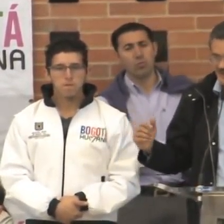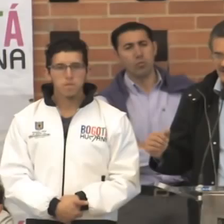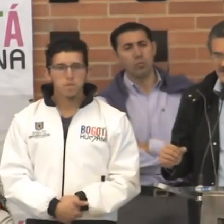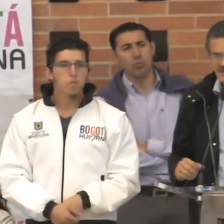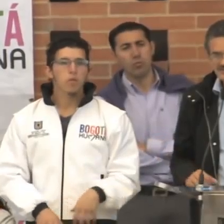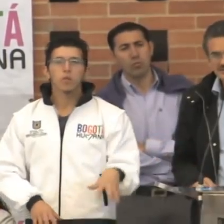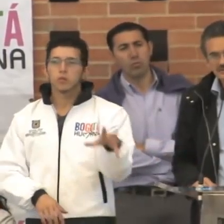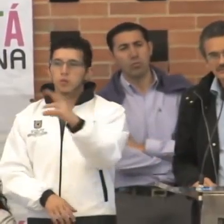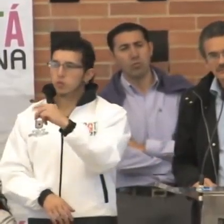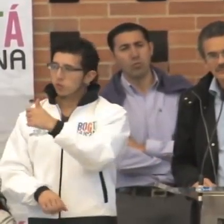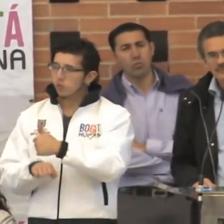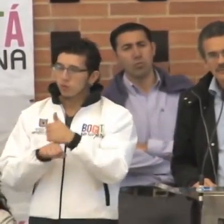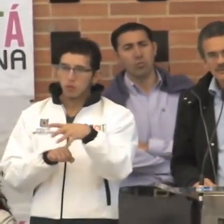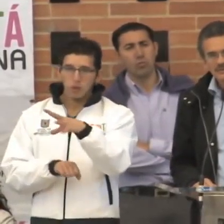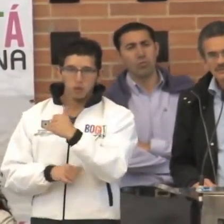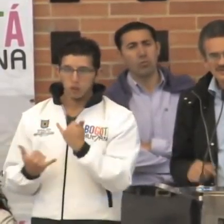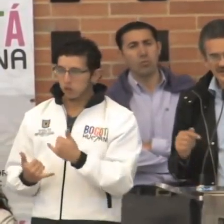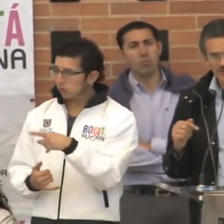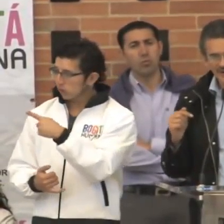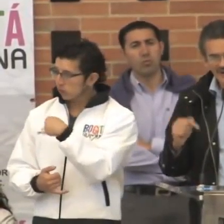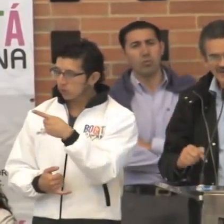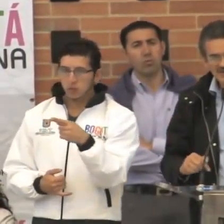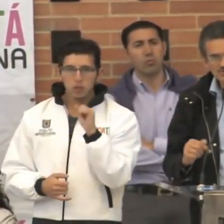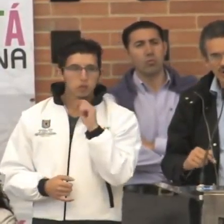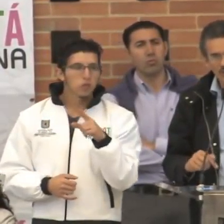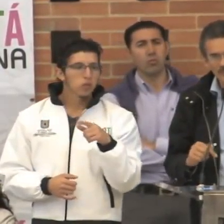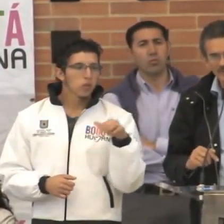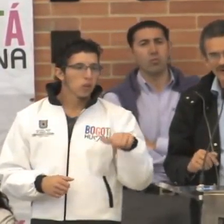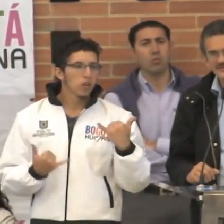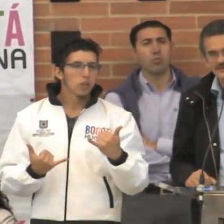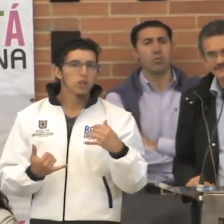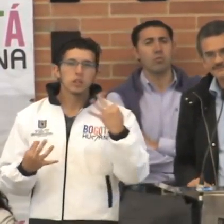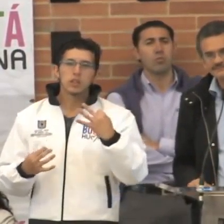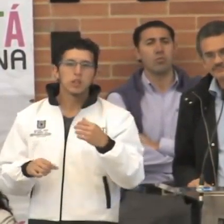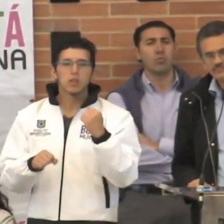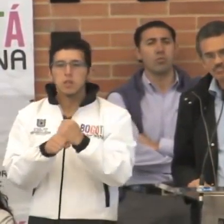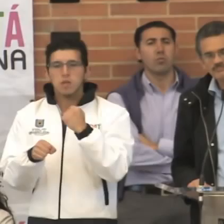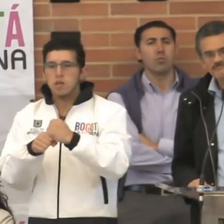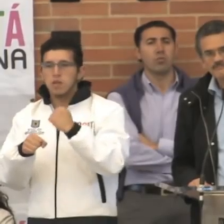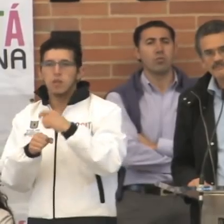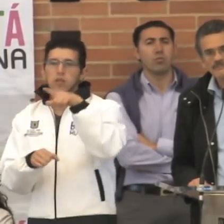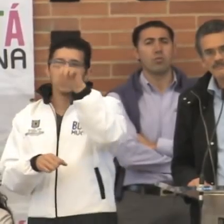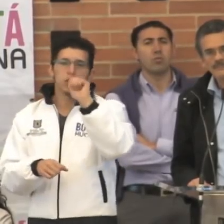Todas las secretarías desarrollarán aquí su labor permanente.